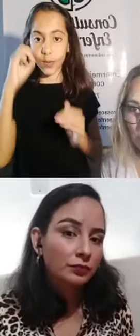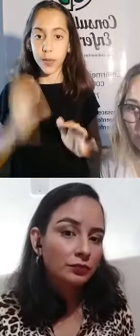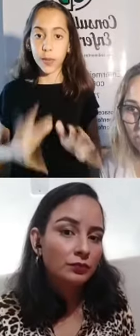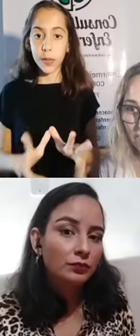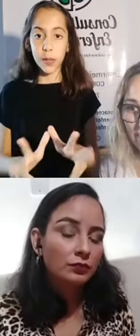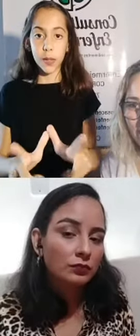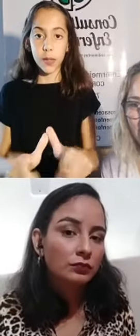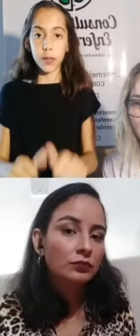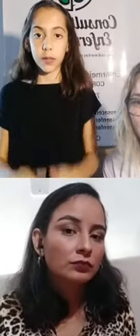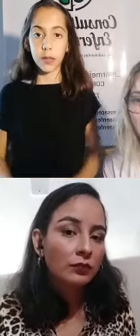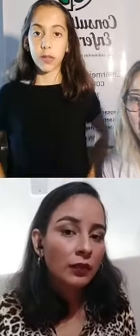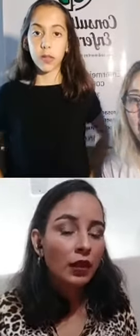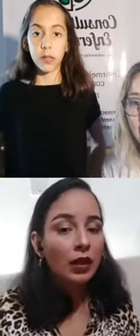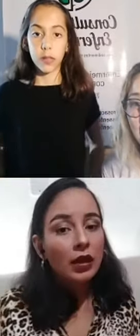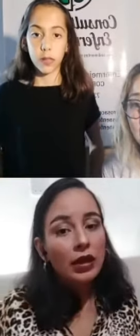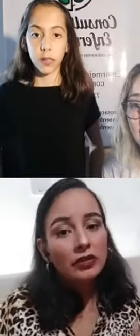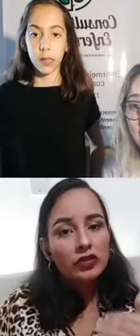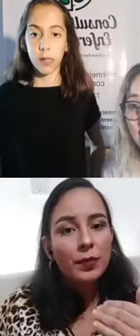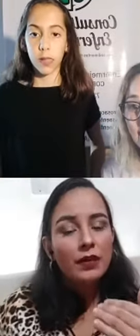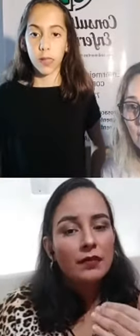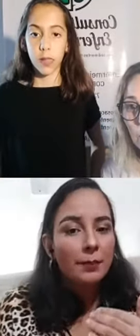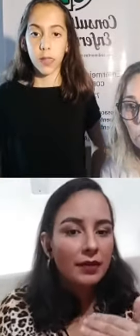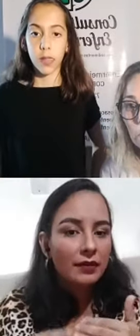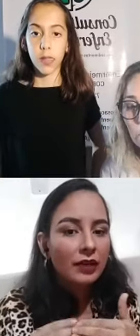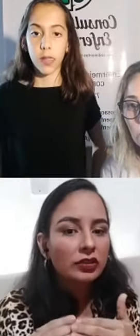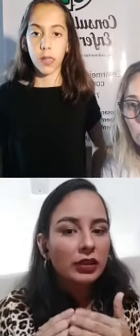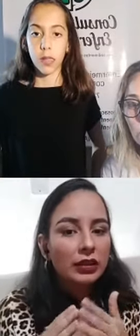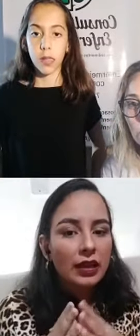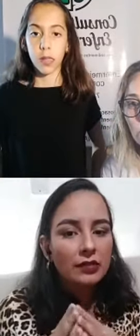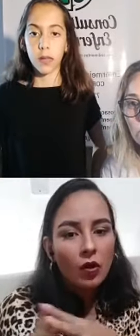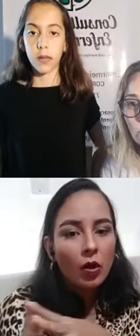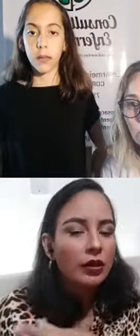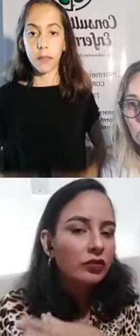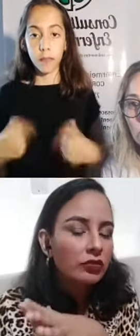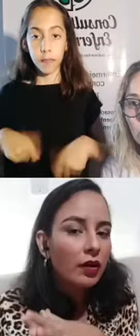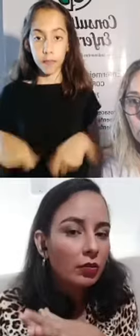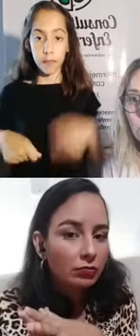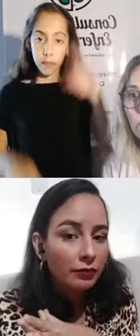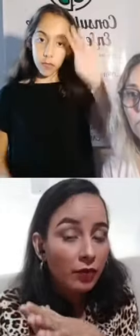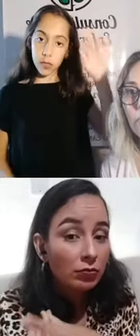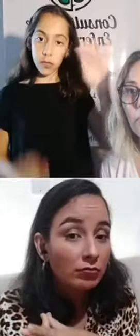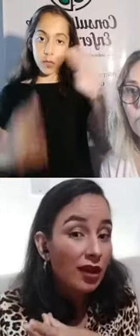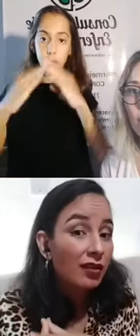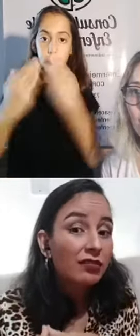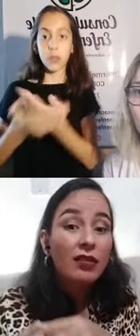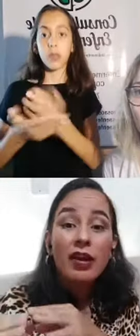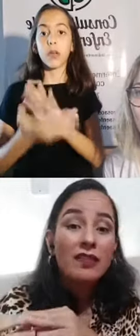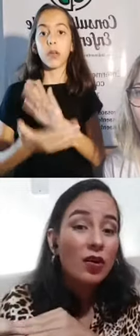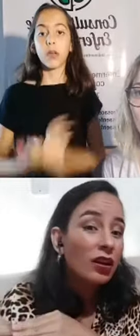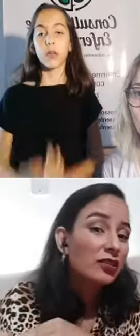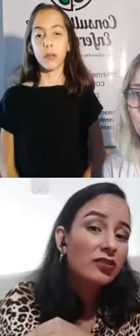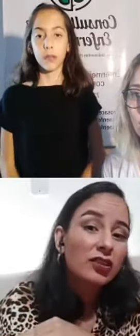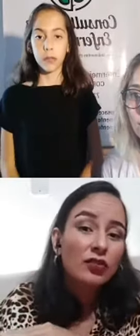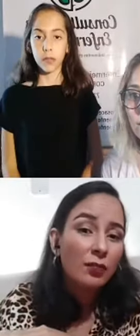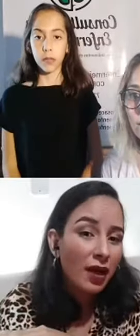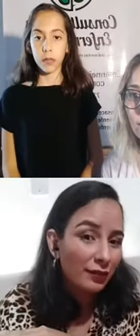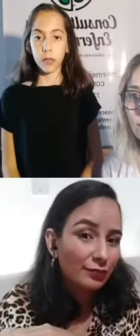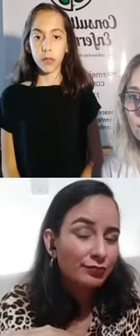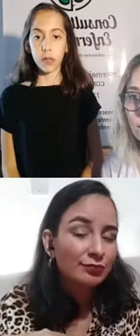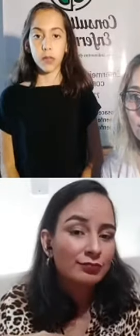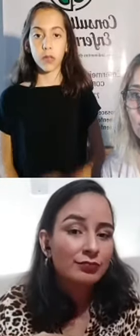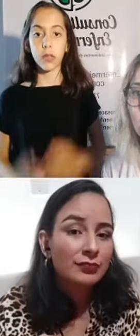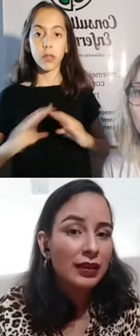tudo. E a gente precisa pensar, Janaína, que a escola que a gente vai voltar não é a escola que a gente deixou em